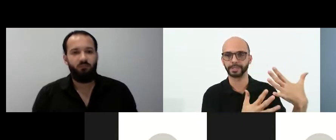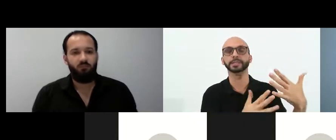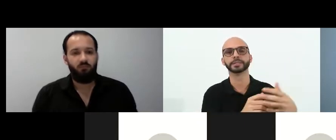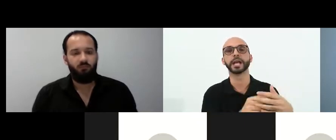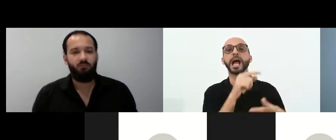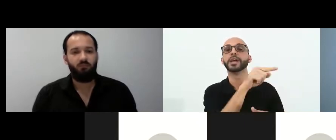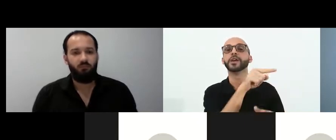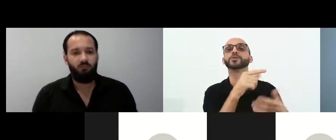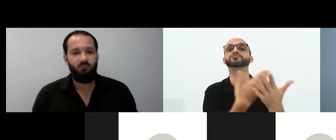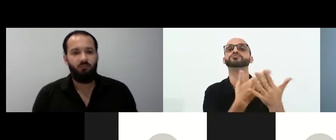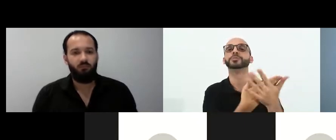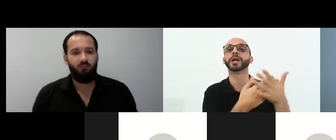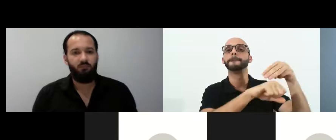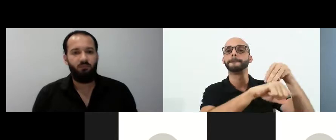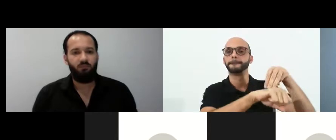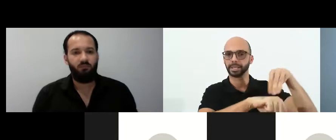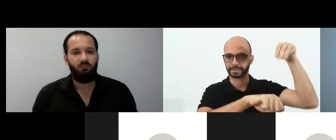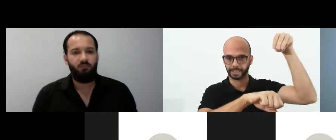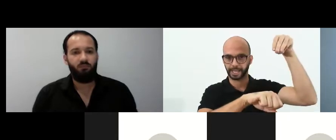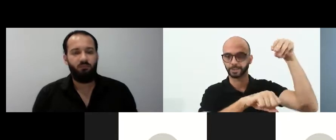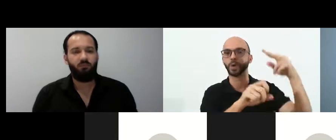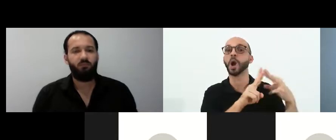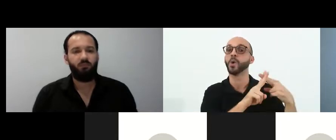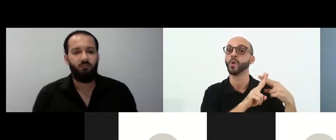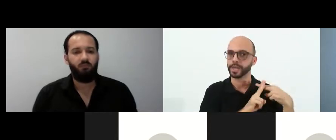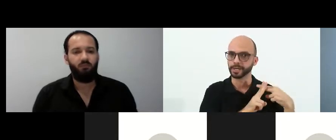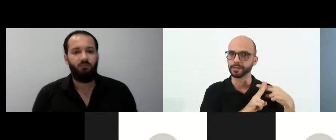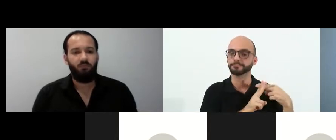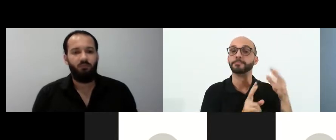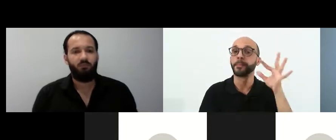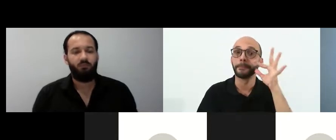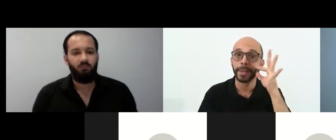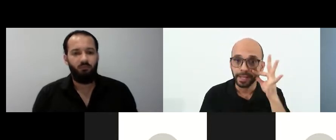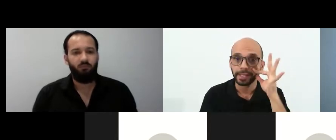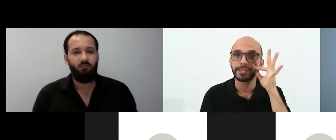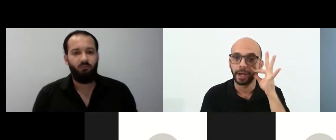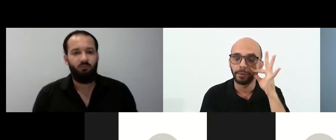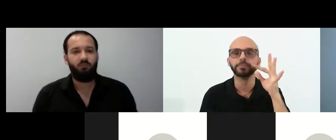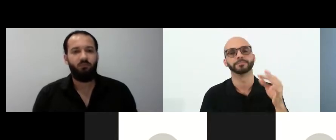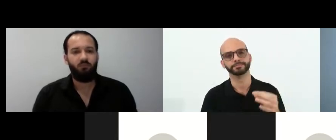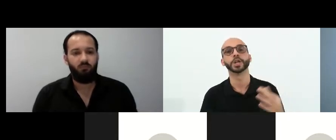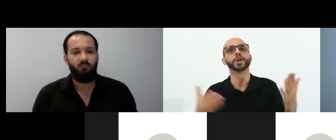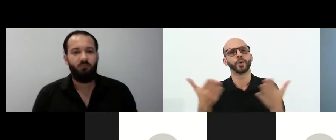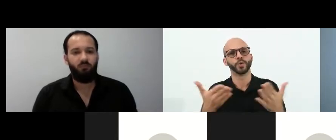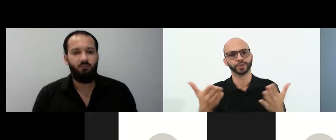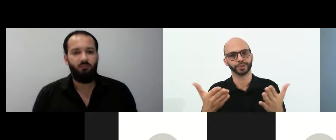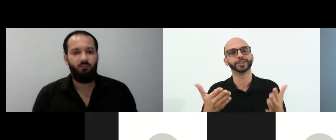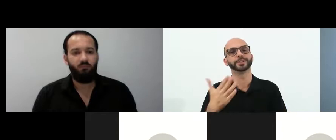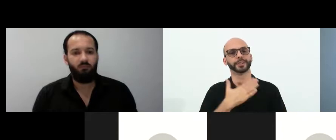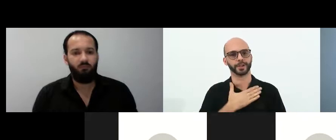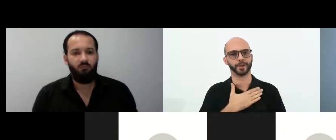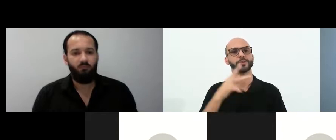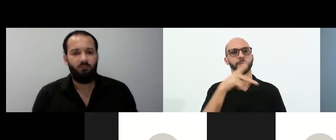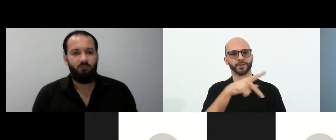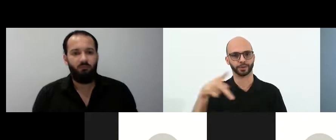para professor de Libras da Uni. E aí eu passei para o mestrado também na Uni,